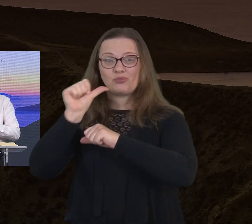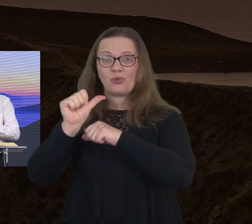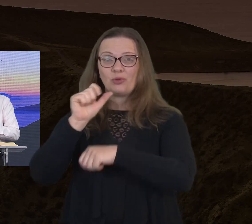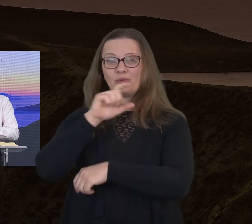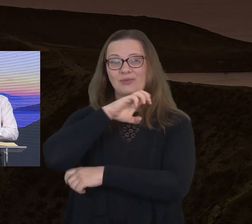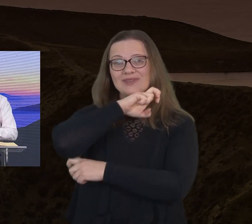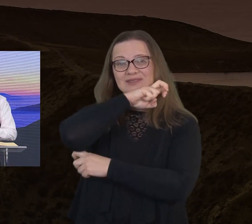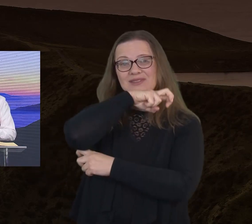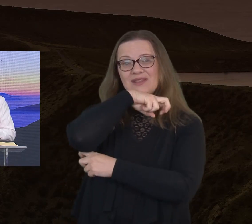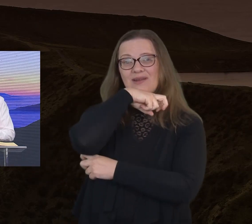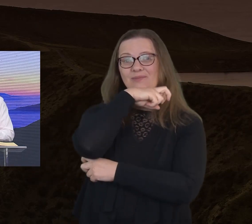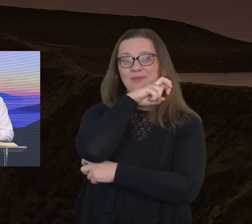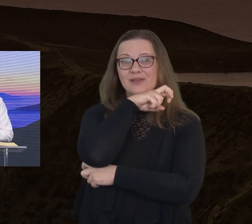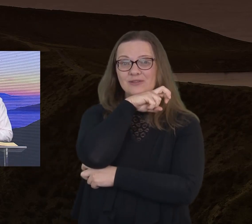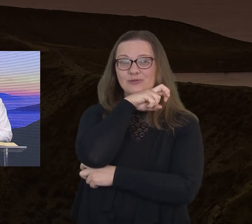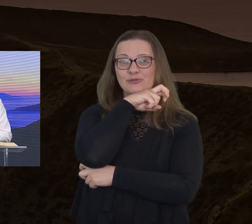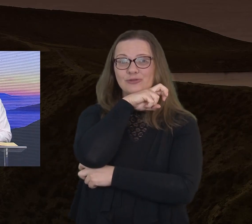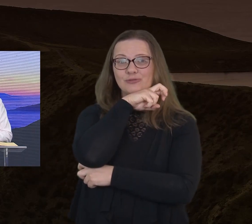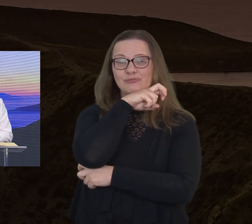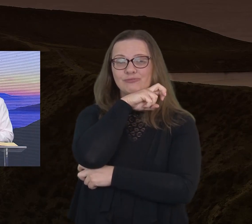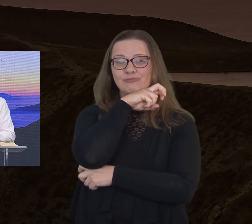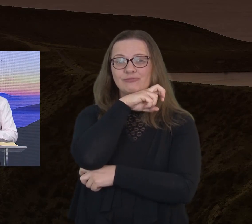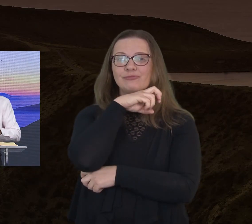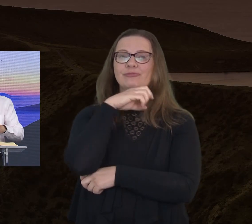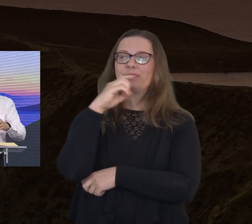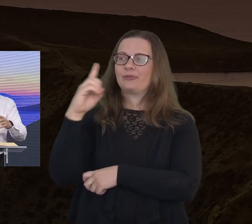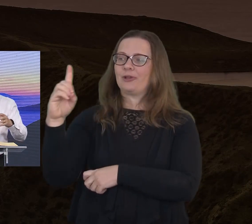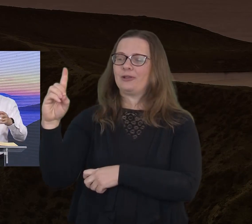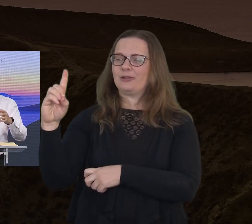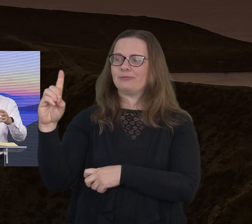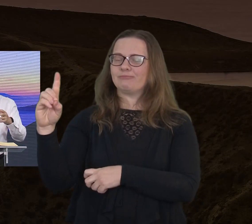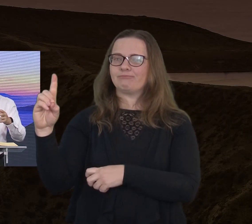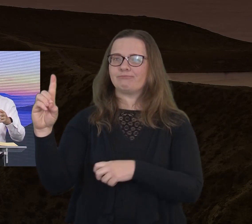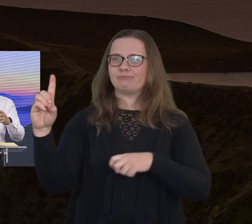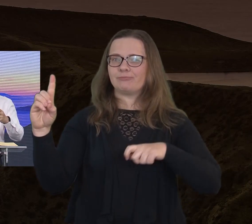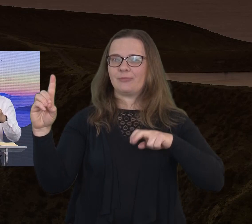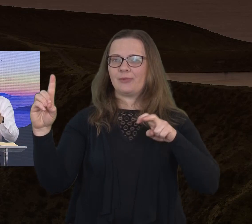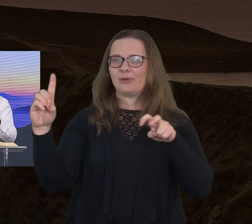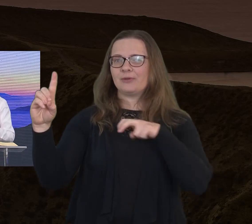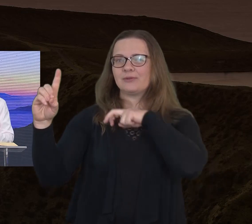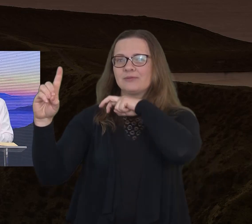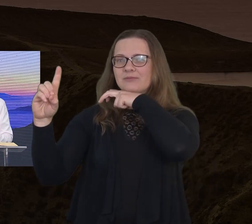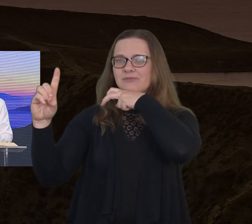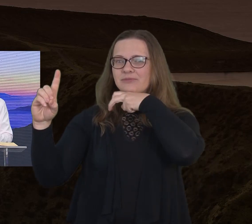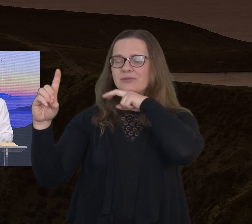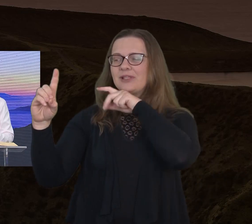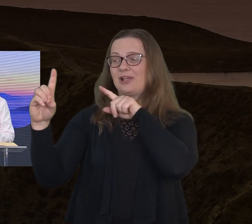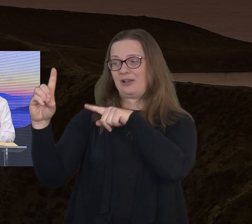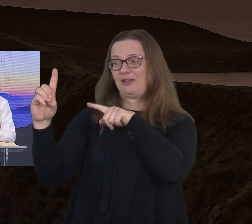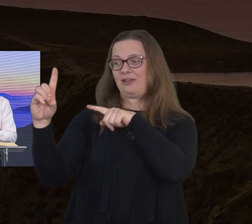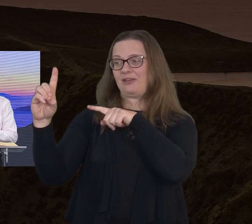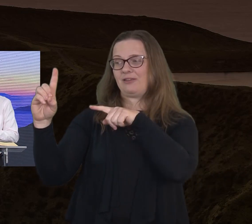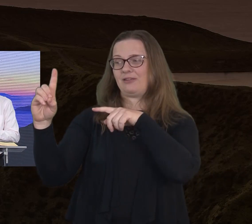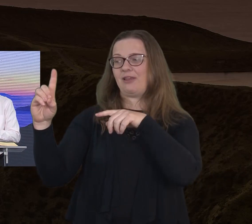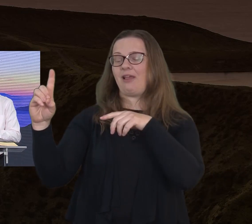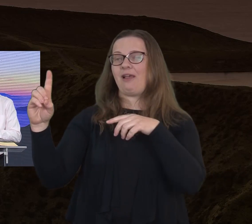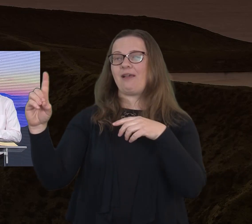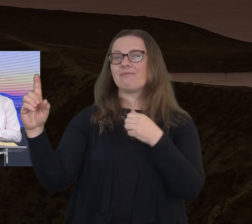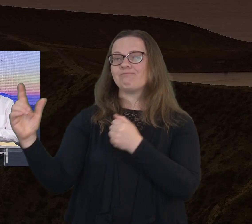Então, na forma de uma serpente, ele conseguiu enganar Eva. E